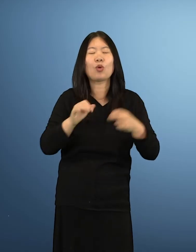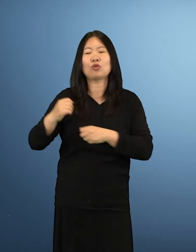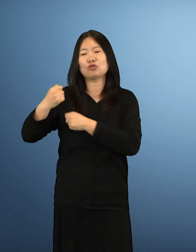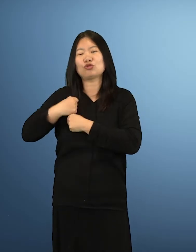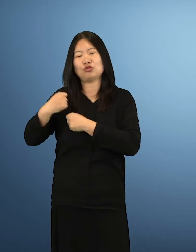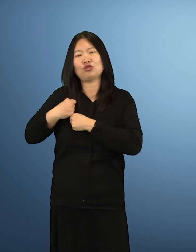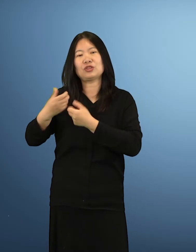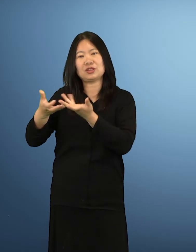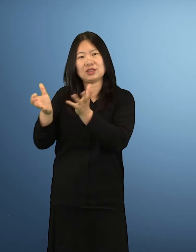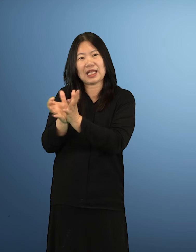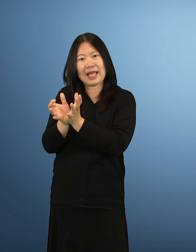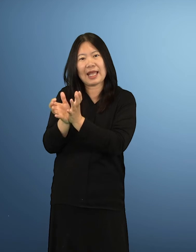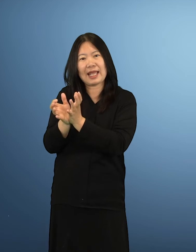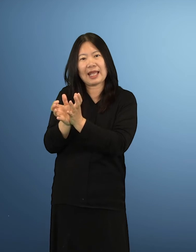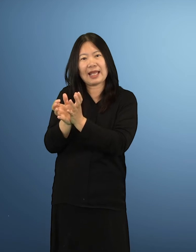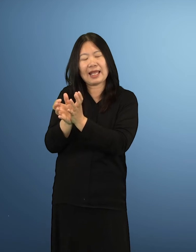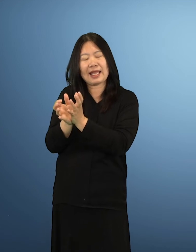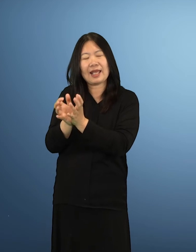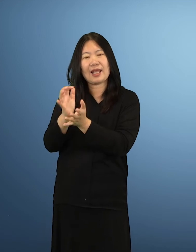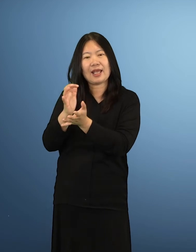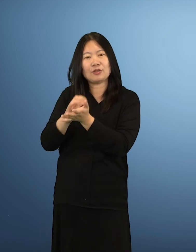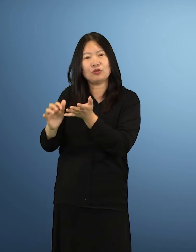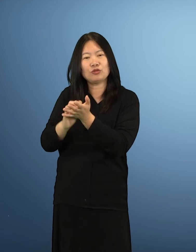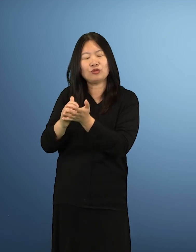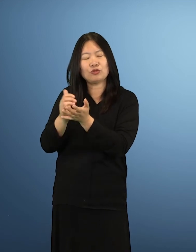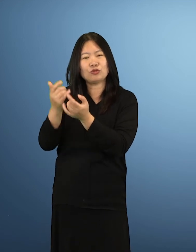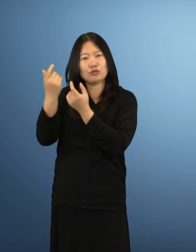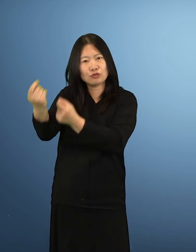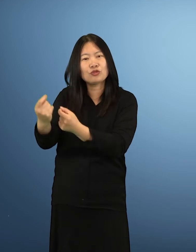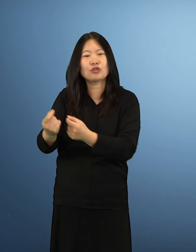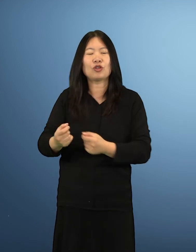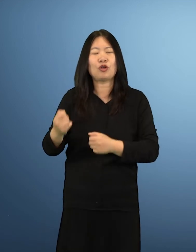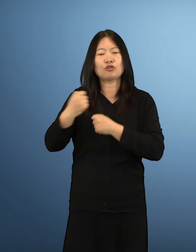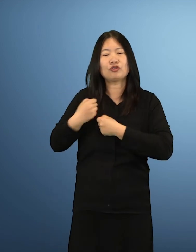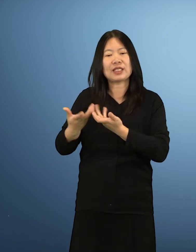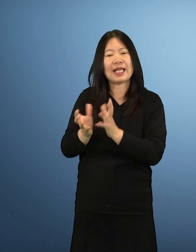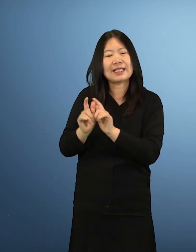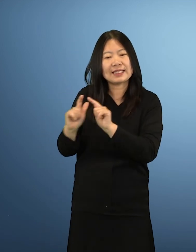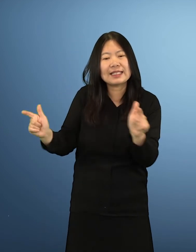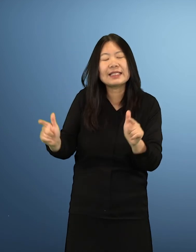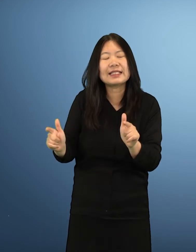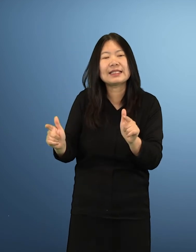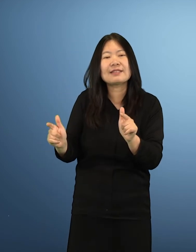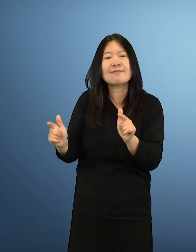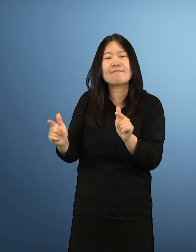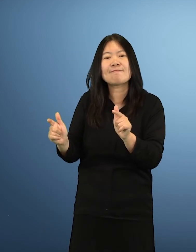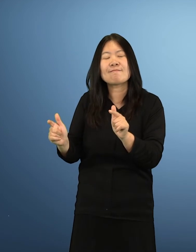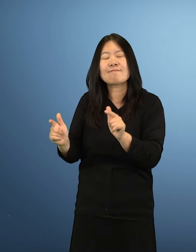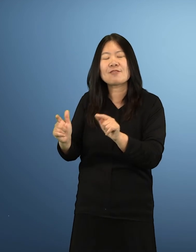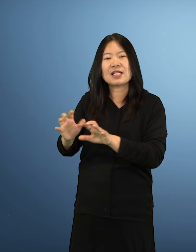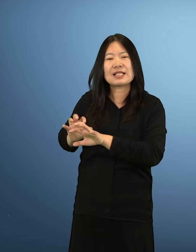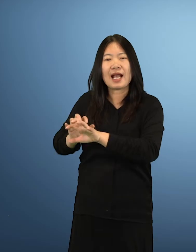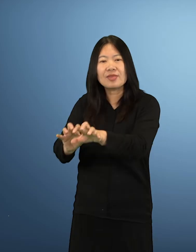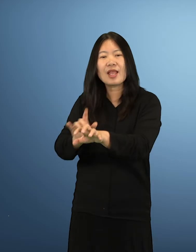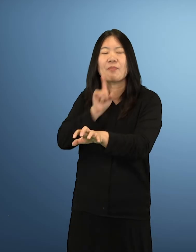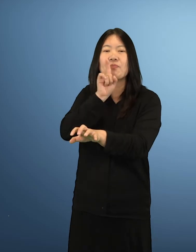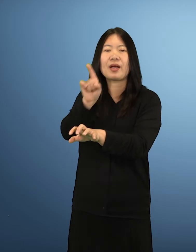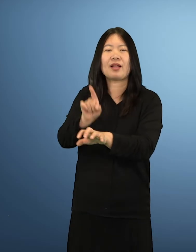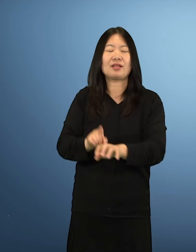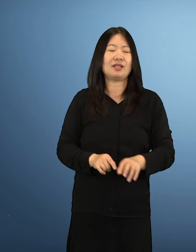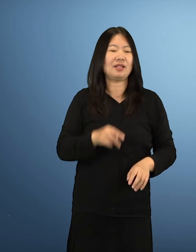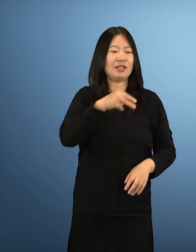했죠. 군대들이 일어날 것이다. 자, 여러분 우리 신명기 28장을 한번